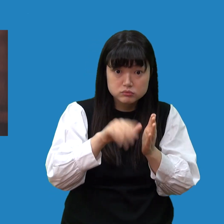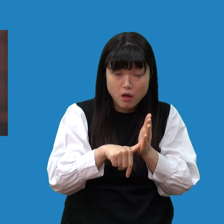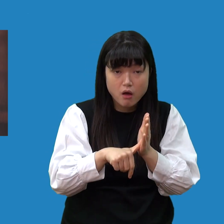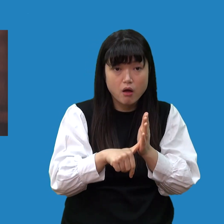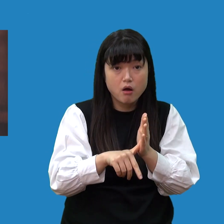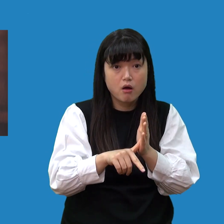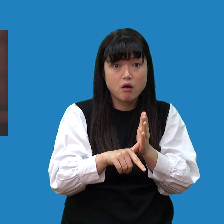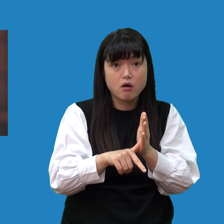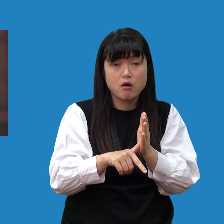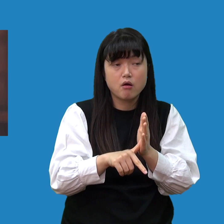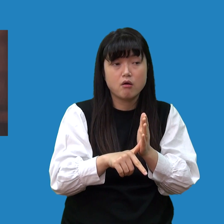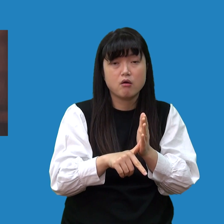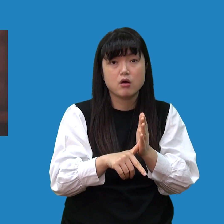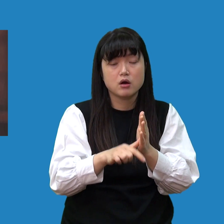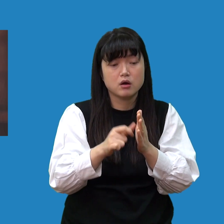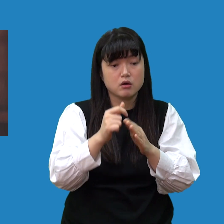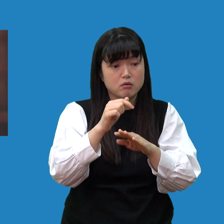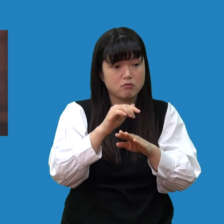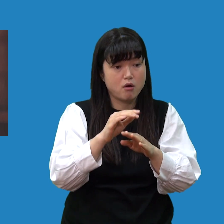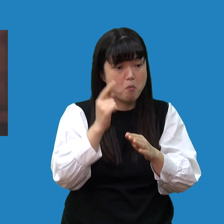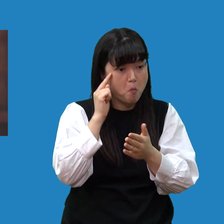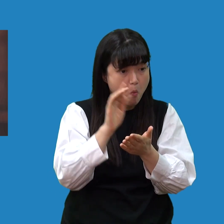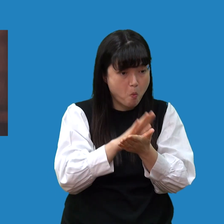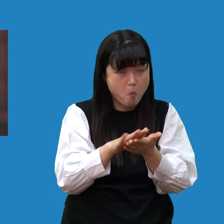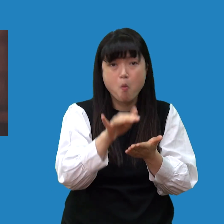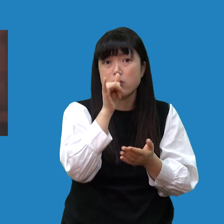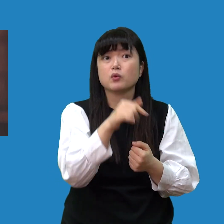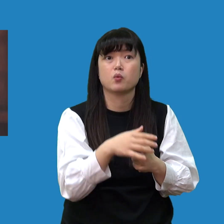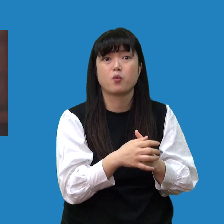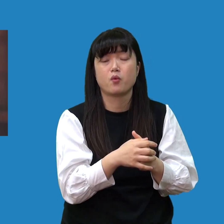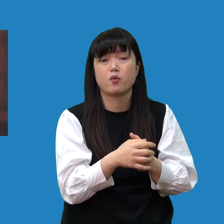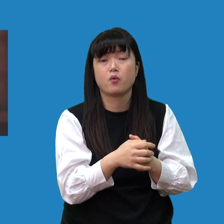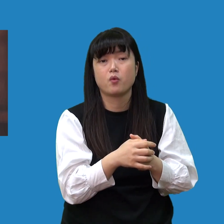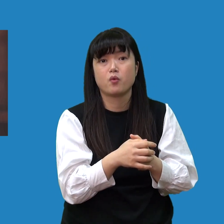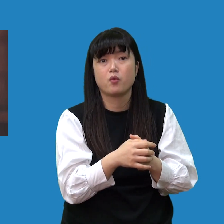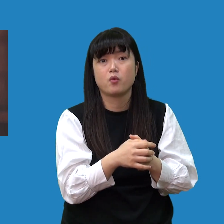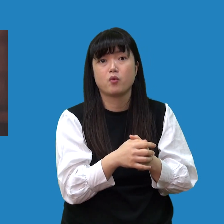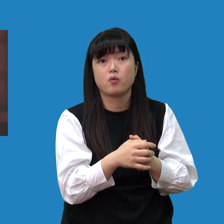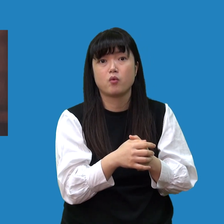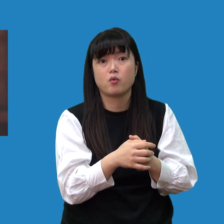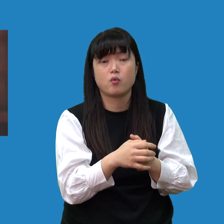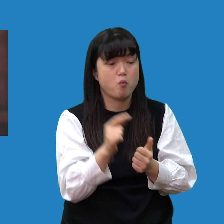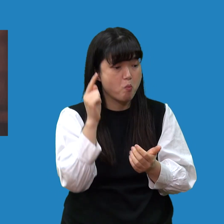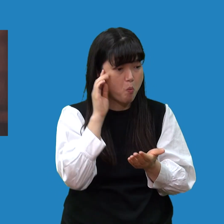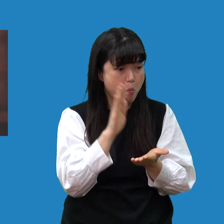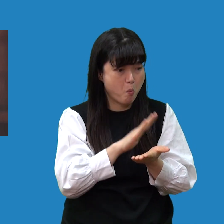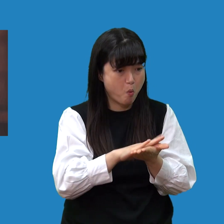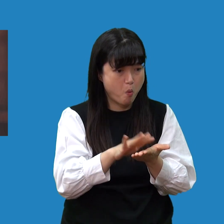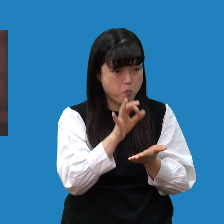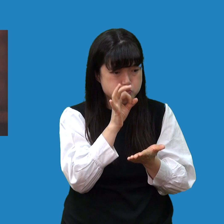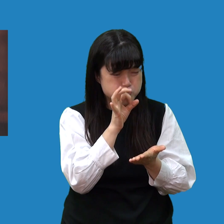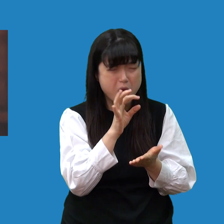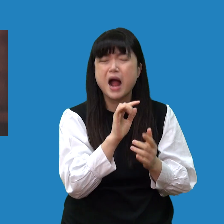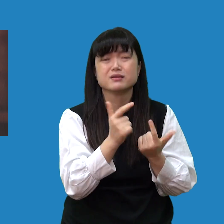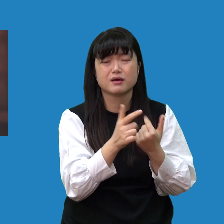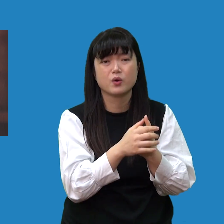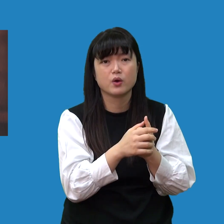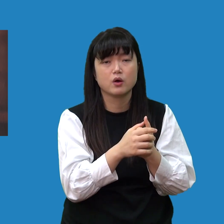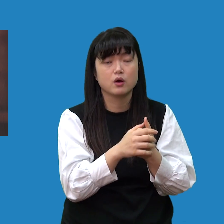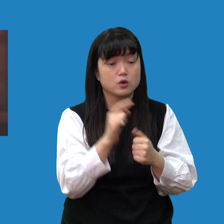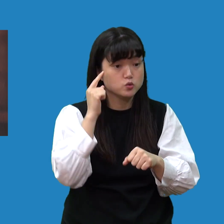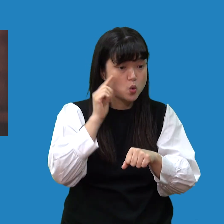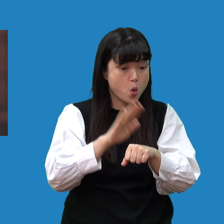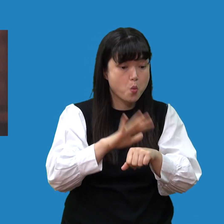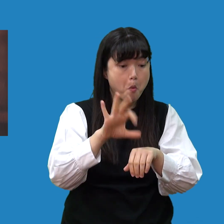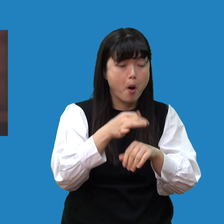유일하게 역사적 예배로 평화가 지배하던 시대였습니다. 그러니까 평화가 불가능한 것은 아니에요.